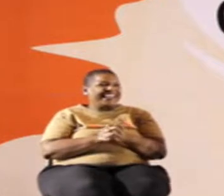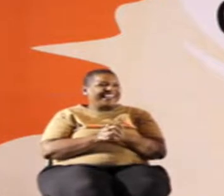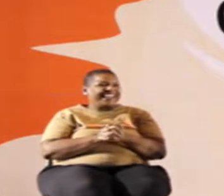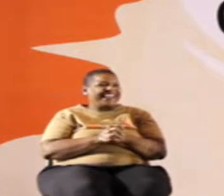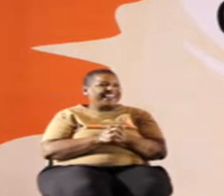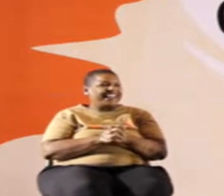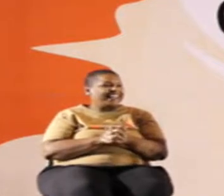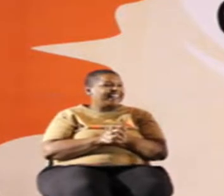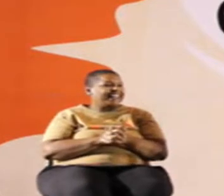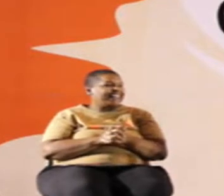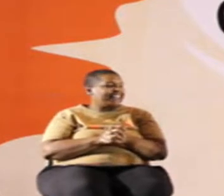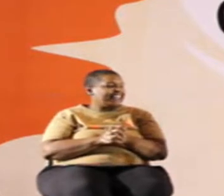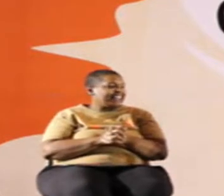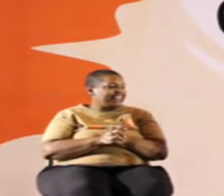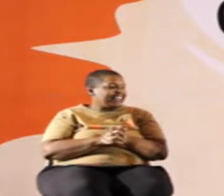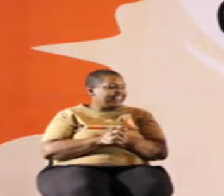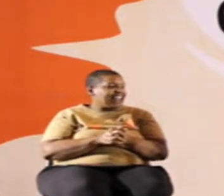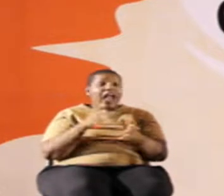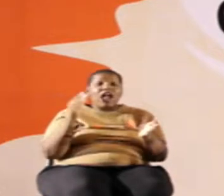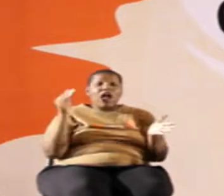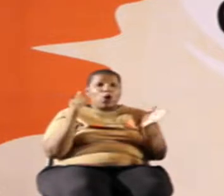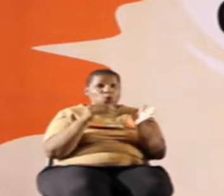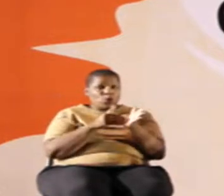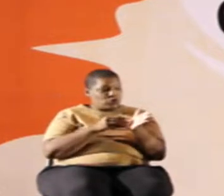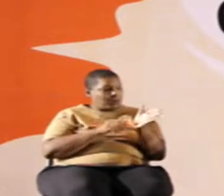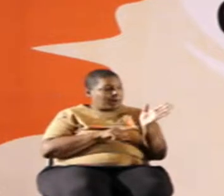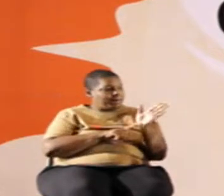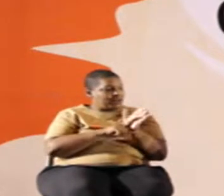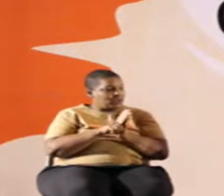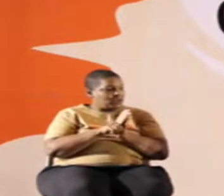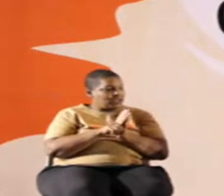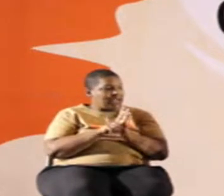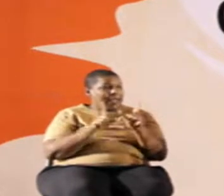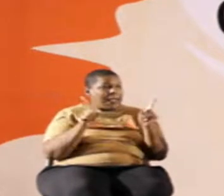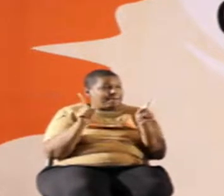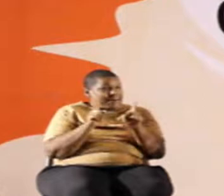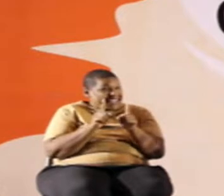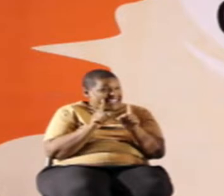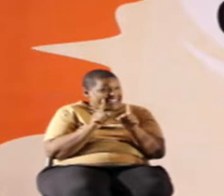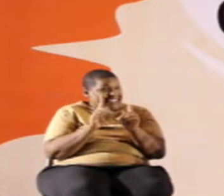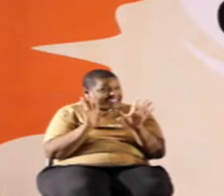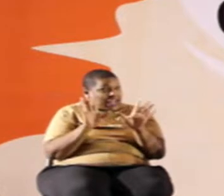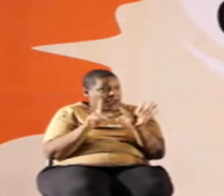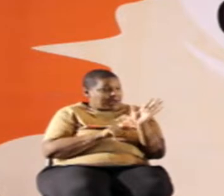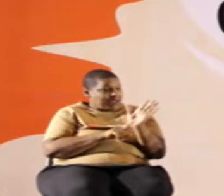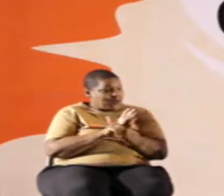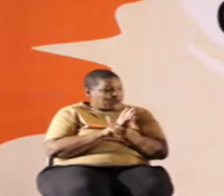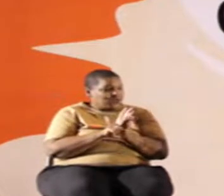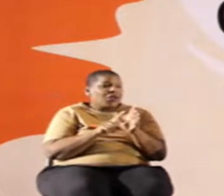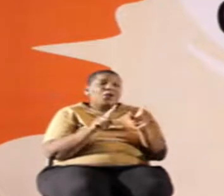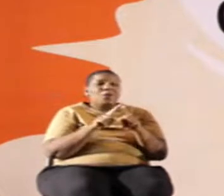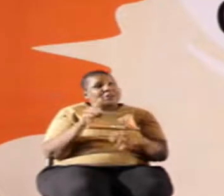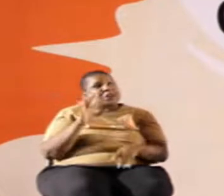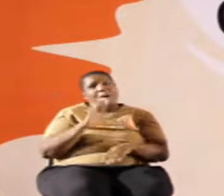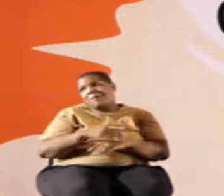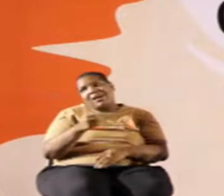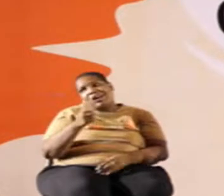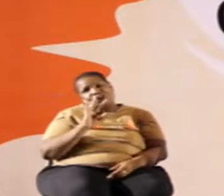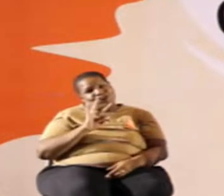E aí, assim, tem essa última pergunta, que é pequena, né, a pergunta, mas eu acho que é a melhor de